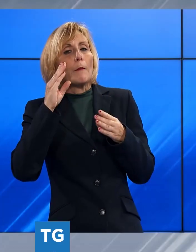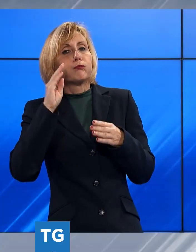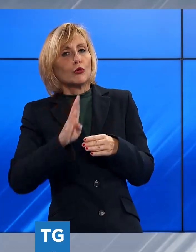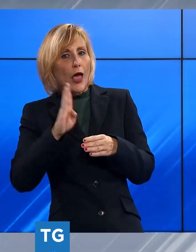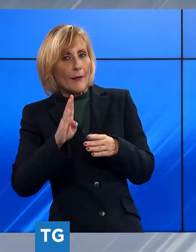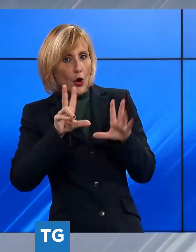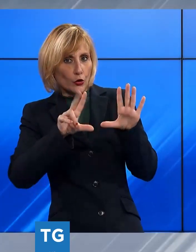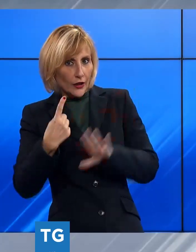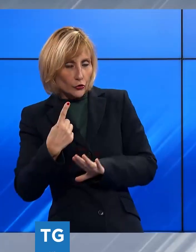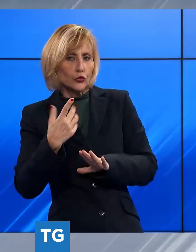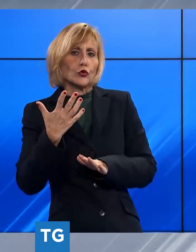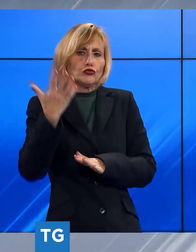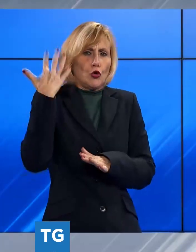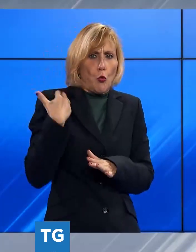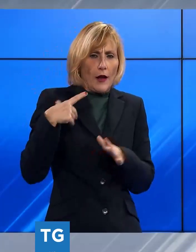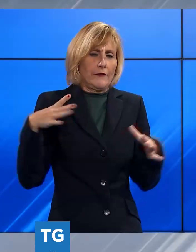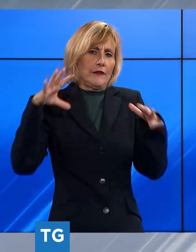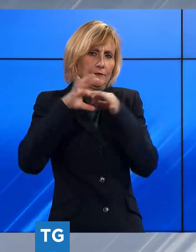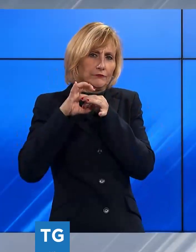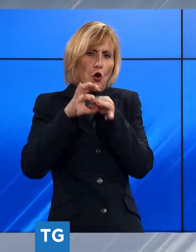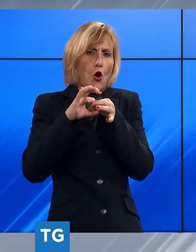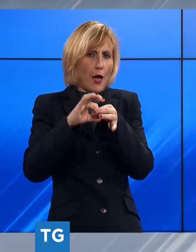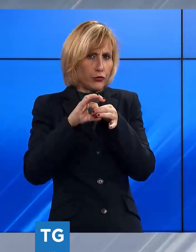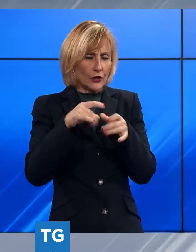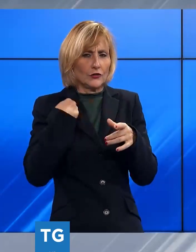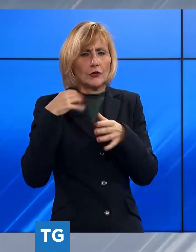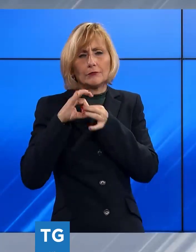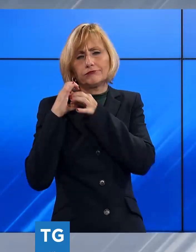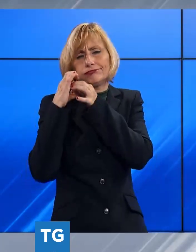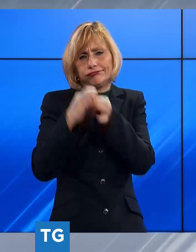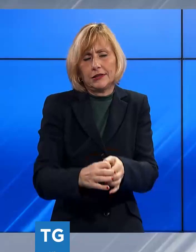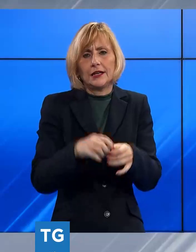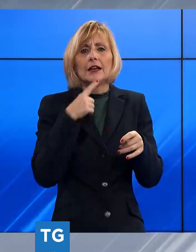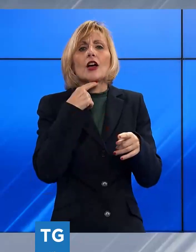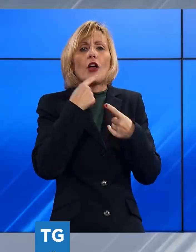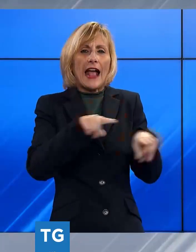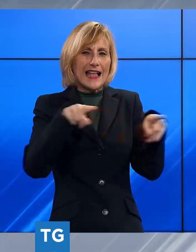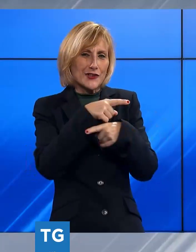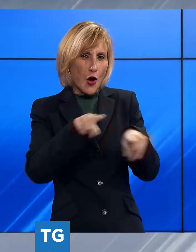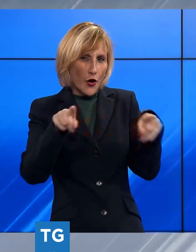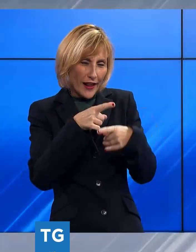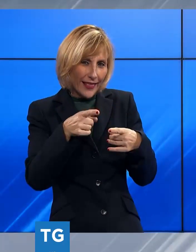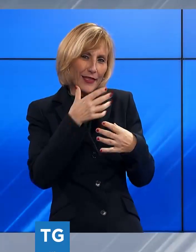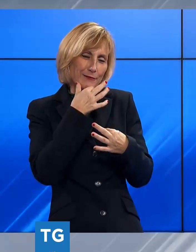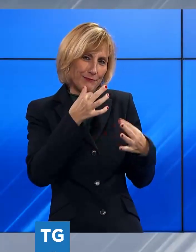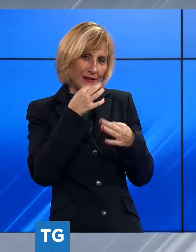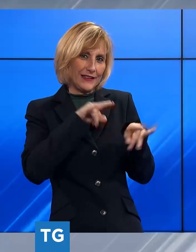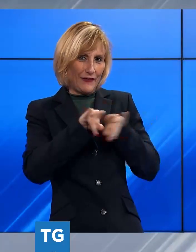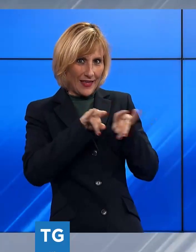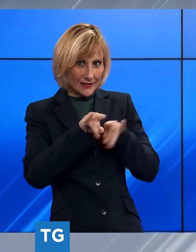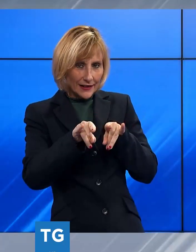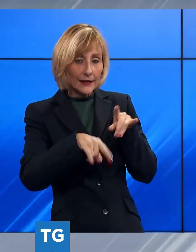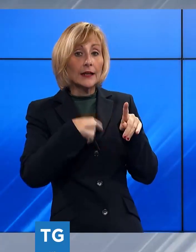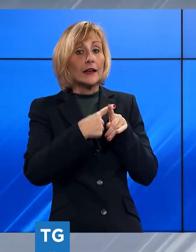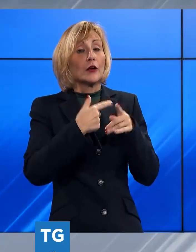più o meno continuiamo a così a organizzare questa bellissima manifestazione che è la Canzonetta e la canzone vedete che quest'anno Fra l'altro